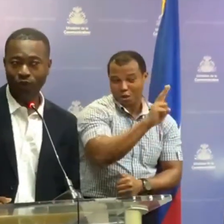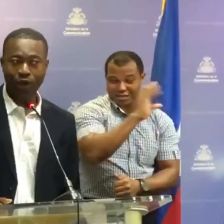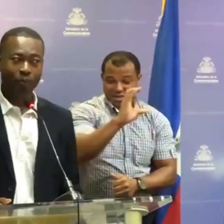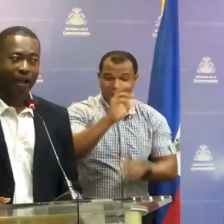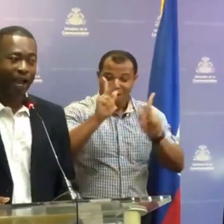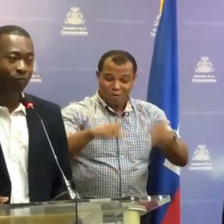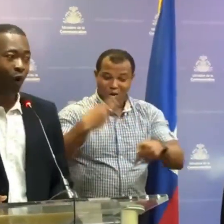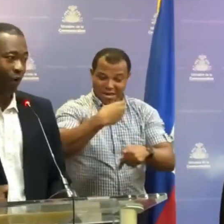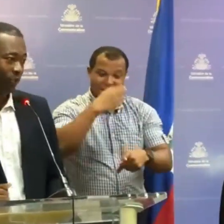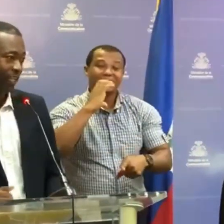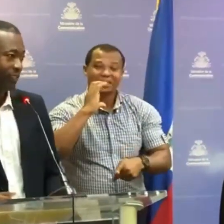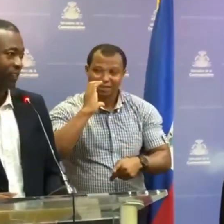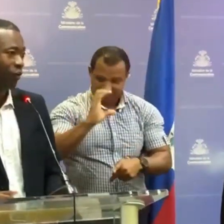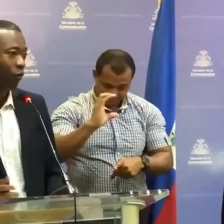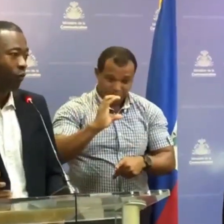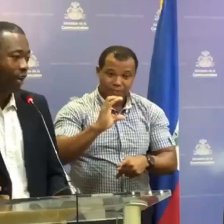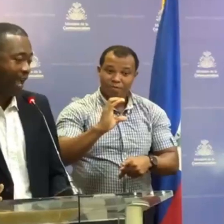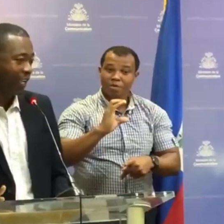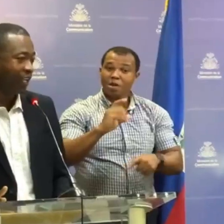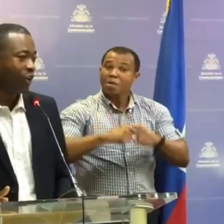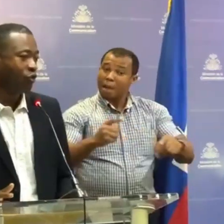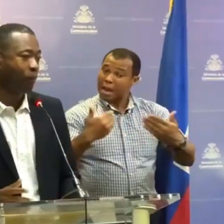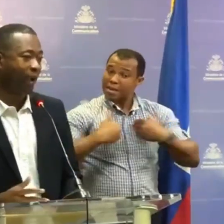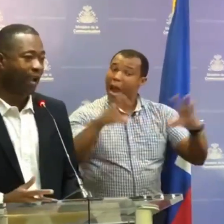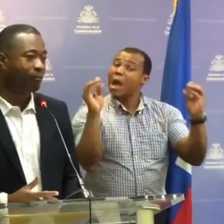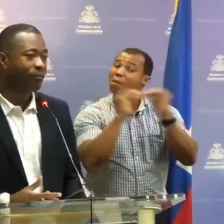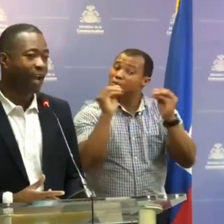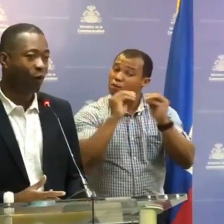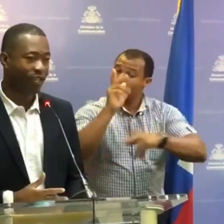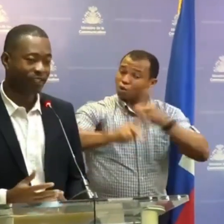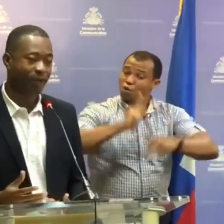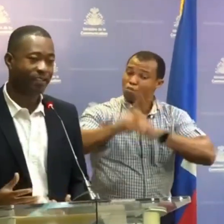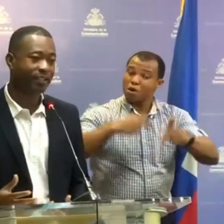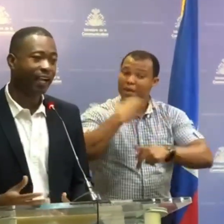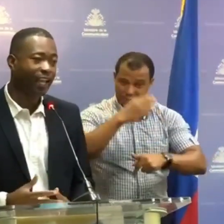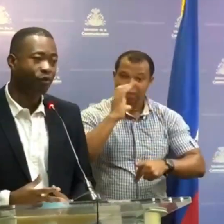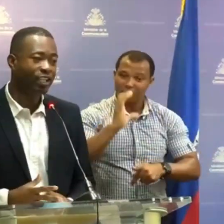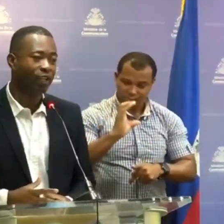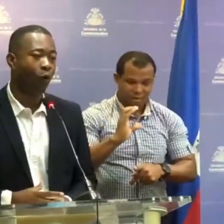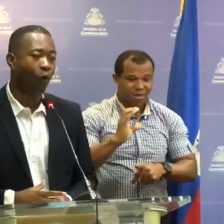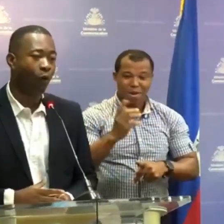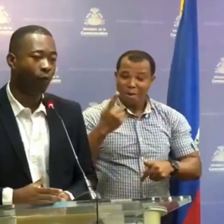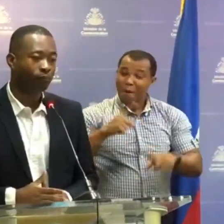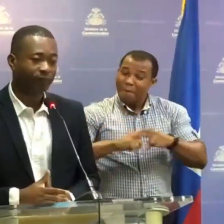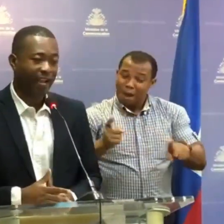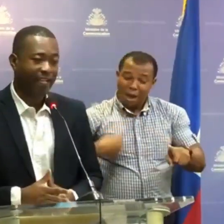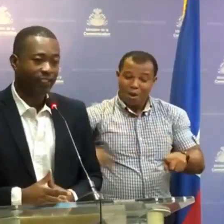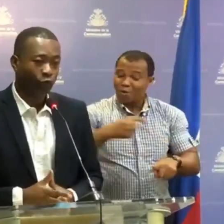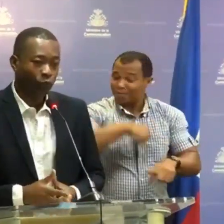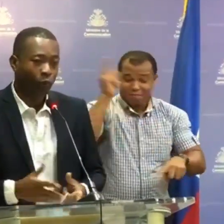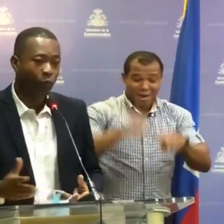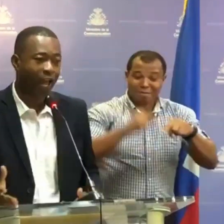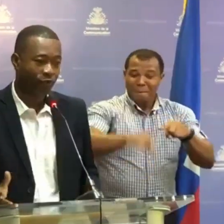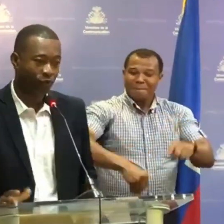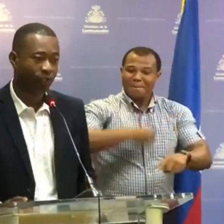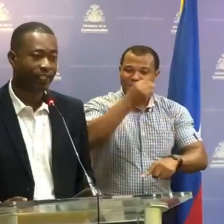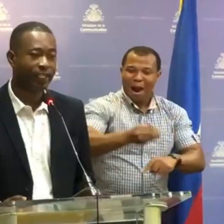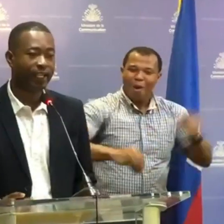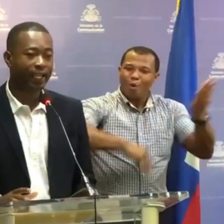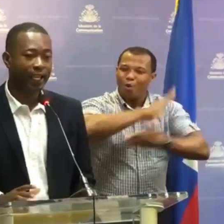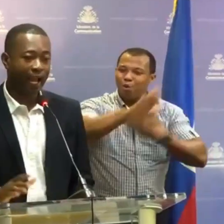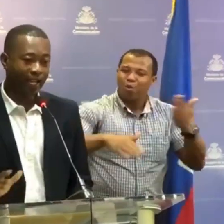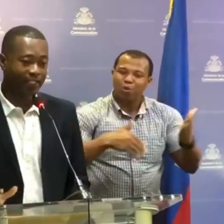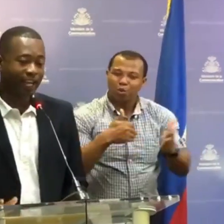nous par rapport à contexte la corona, nous pas capable dans un espace réuni on a dit toute population